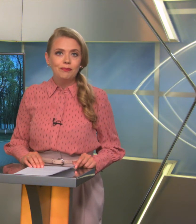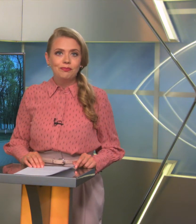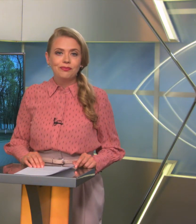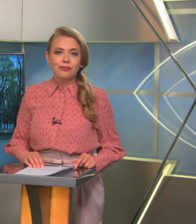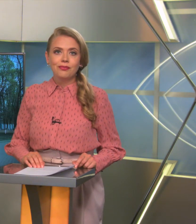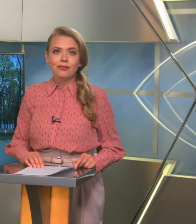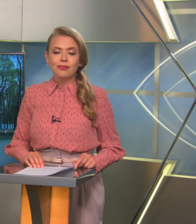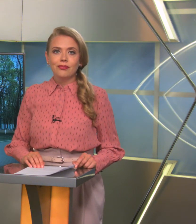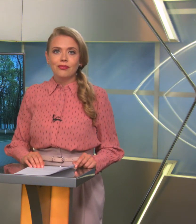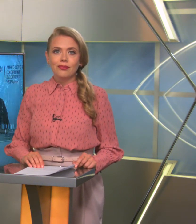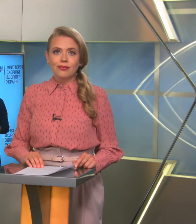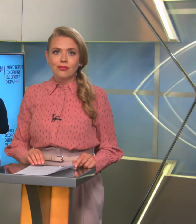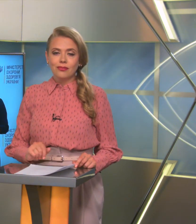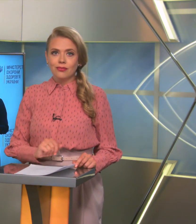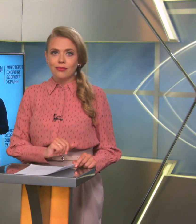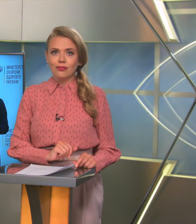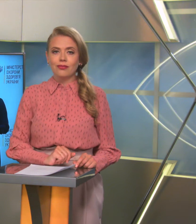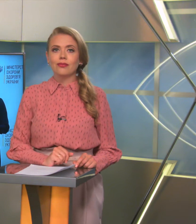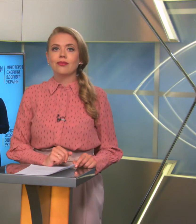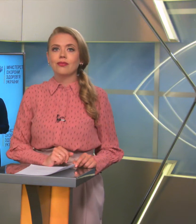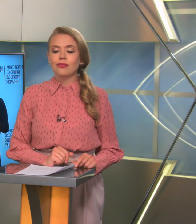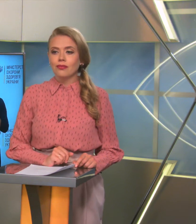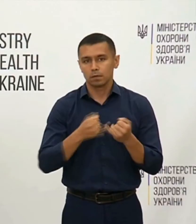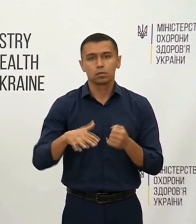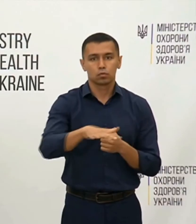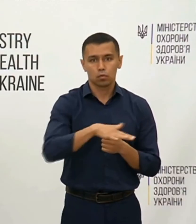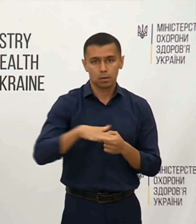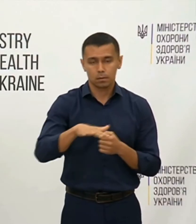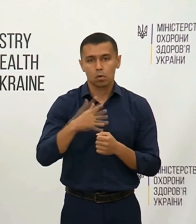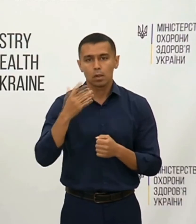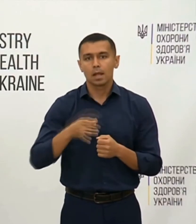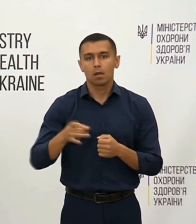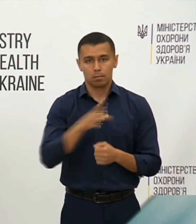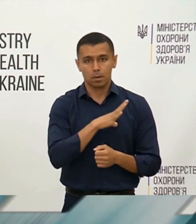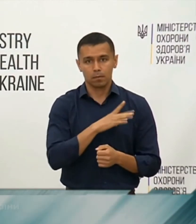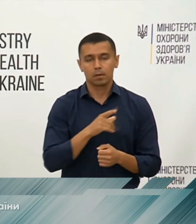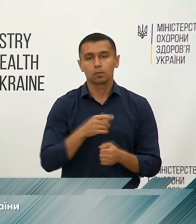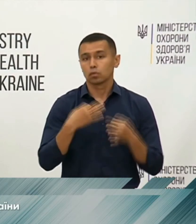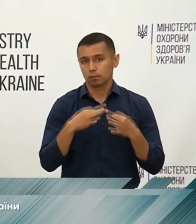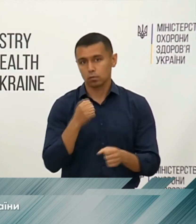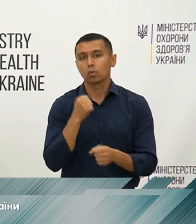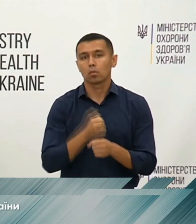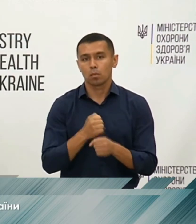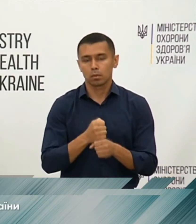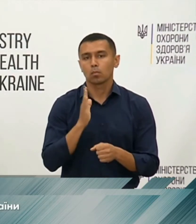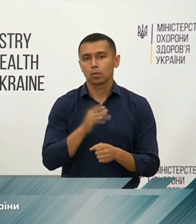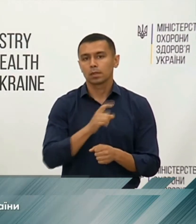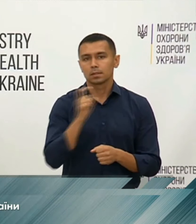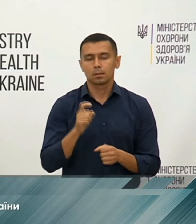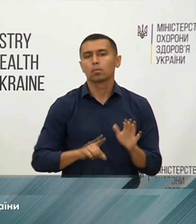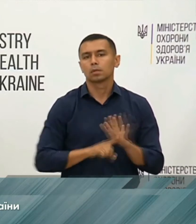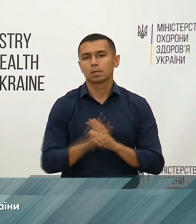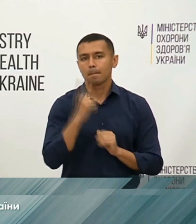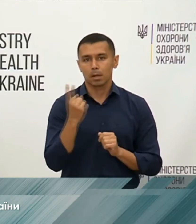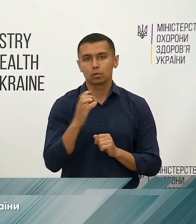табори. В зеленій і жовтій зоні, тобто коли регіон перебуває, дозволена робота буде, починаючи